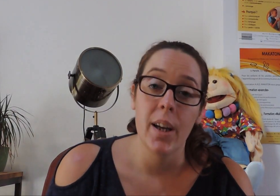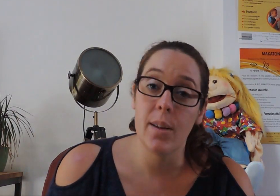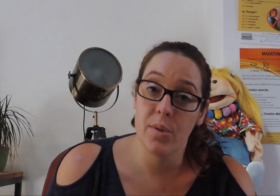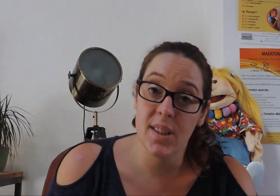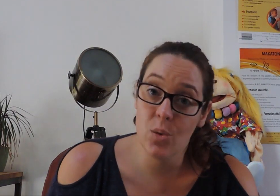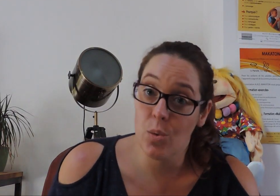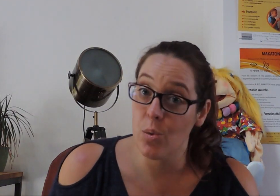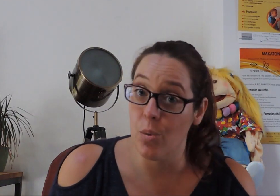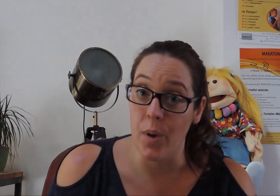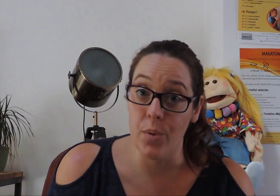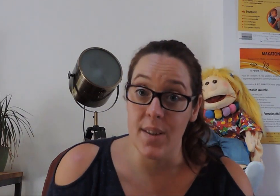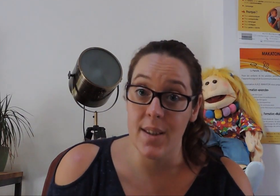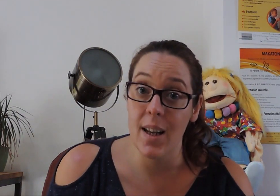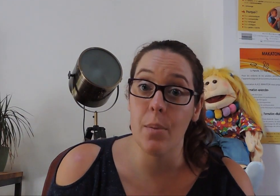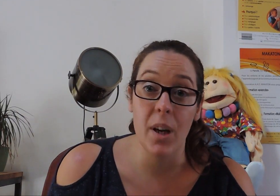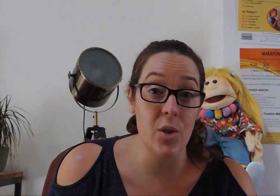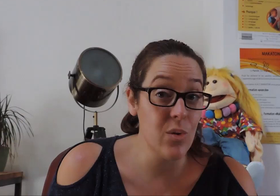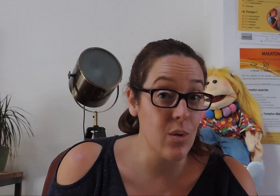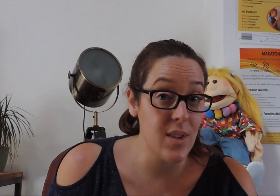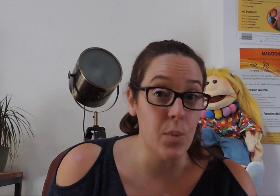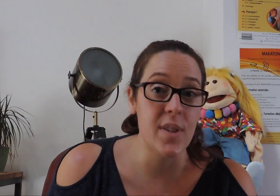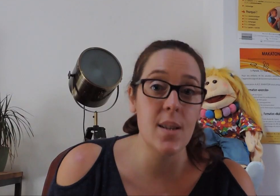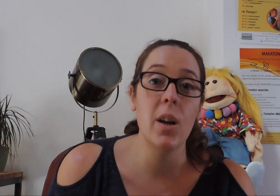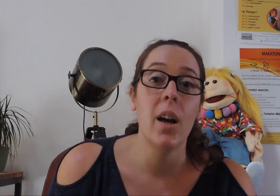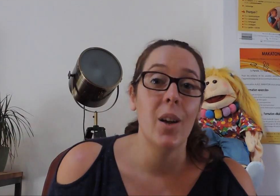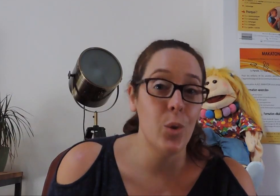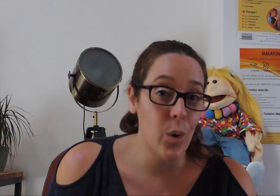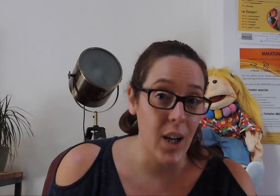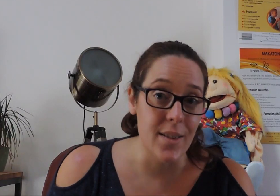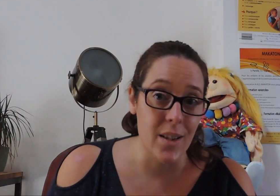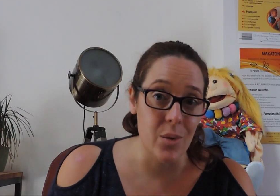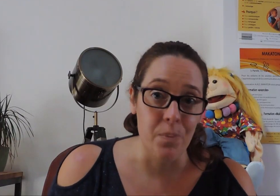et aussi de favoriser l'émergence quand c'est possible de l'oralisation